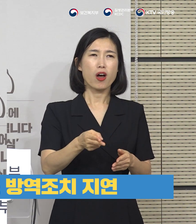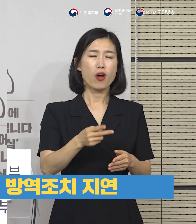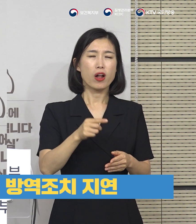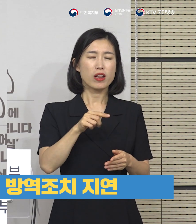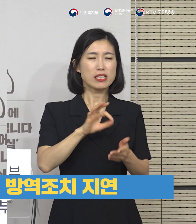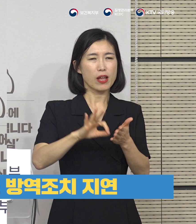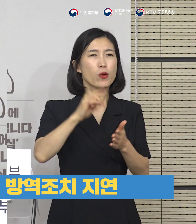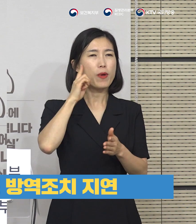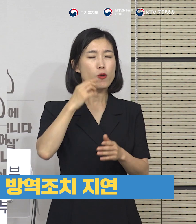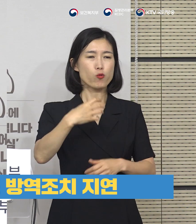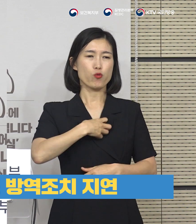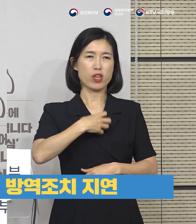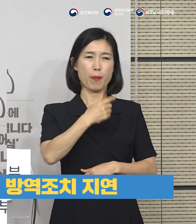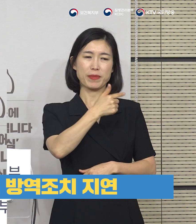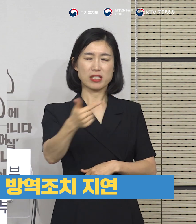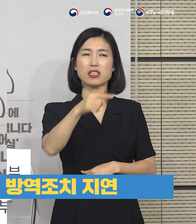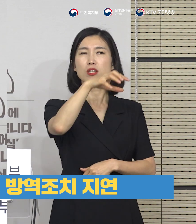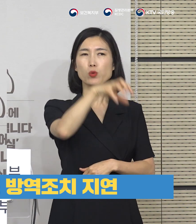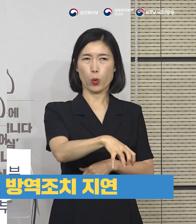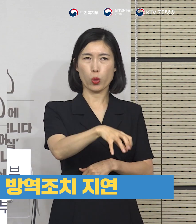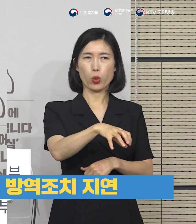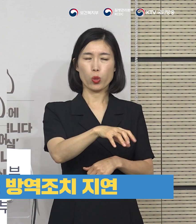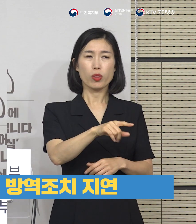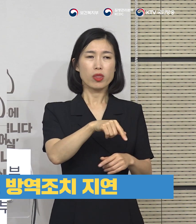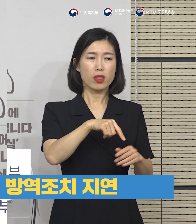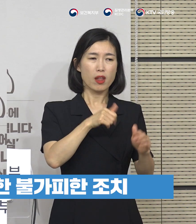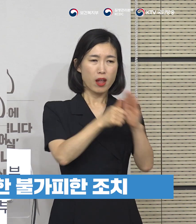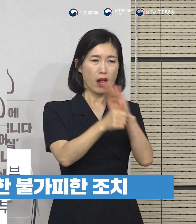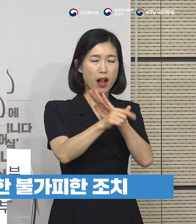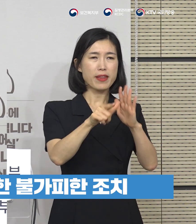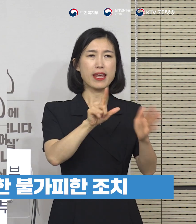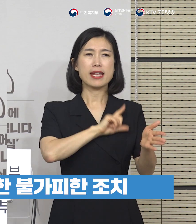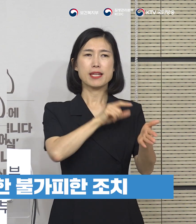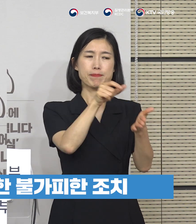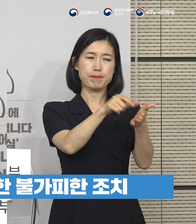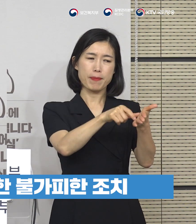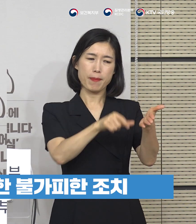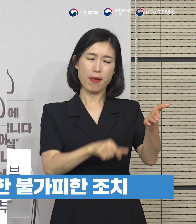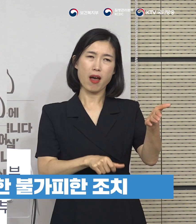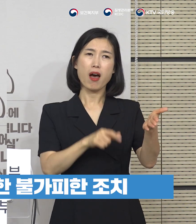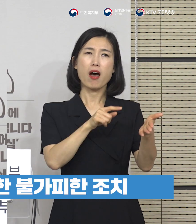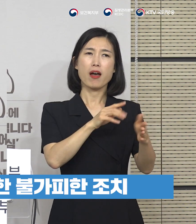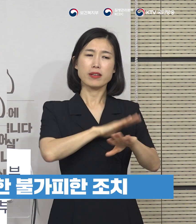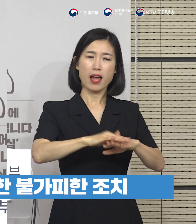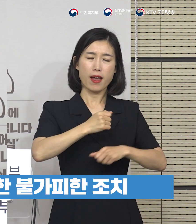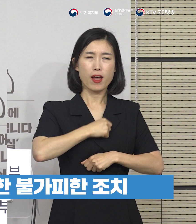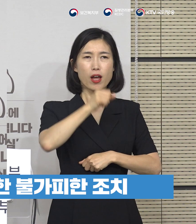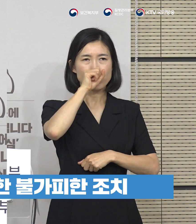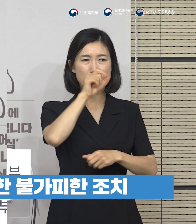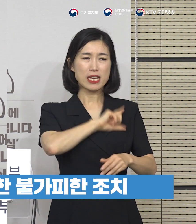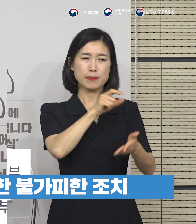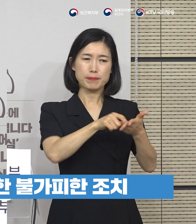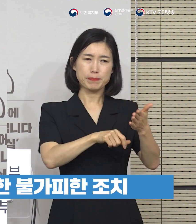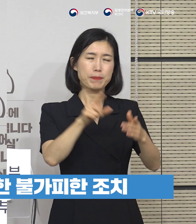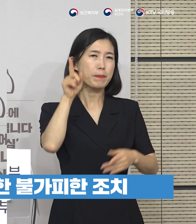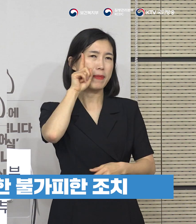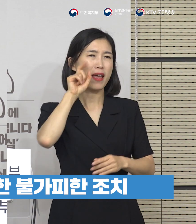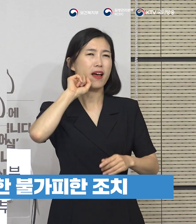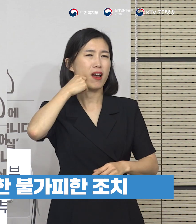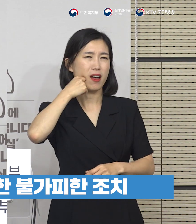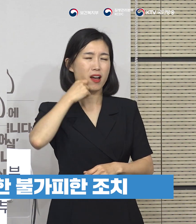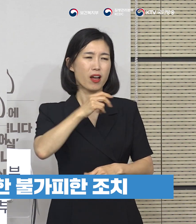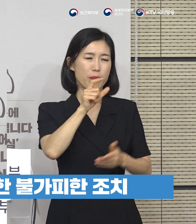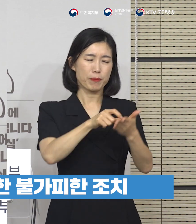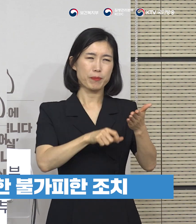해서 출입자에 대한 명부 관리가 제대로 이루어지지 않은 몇 번의 사례가 나타남으로써 초기 방역